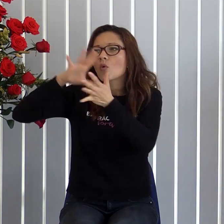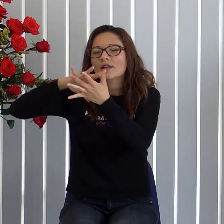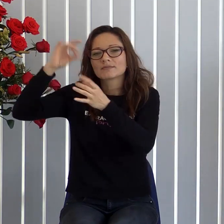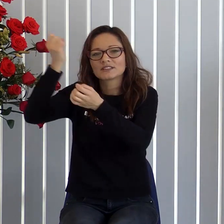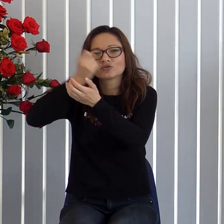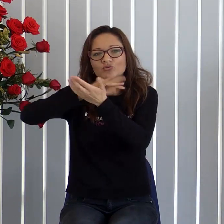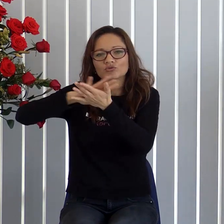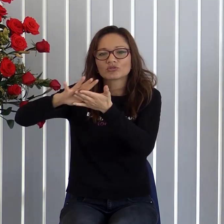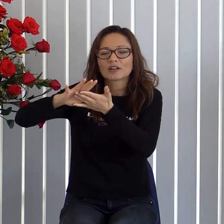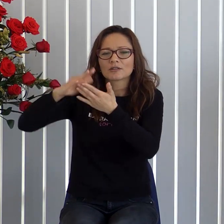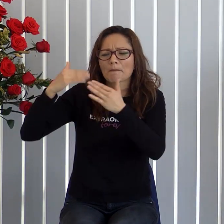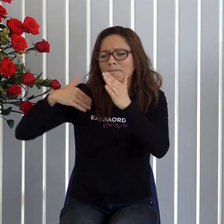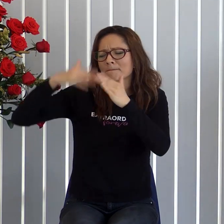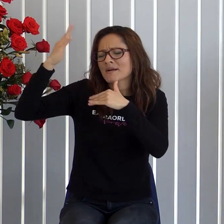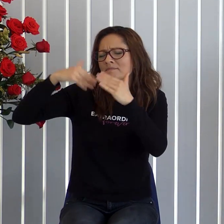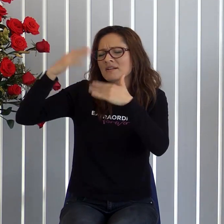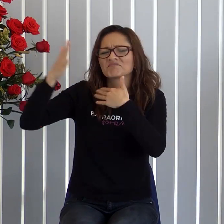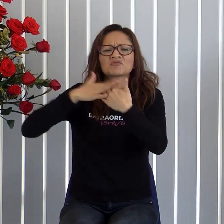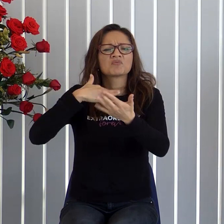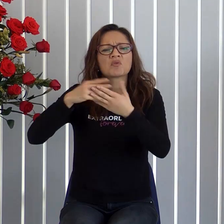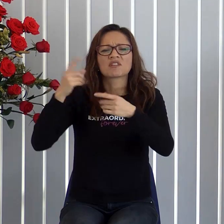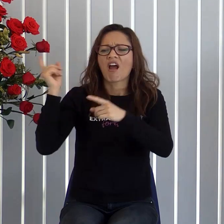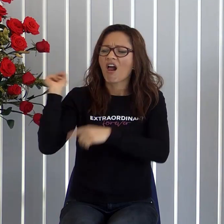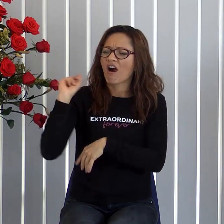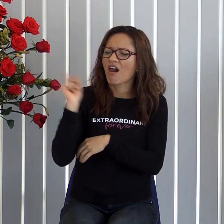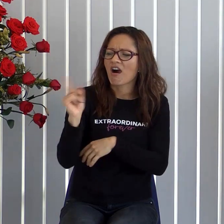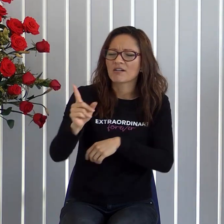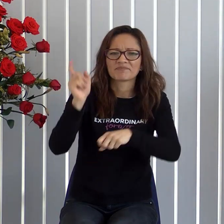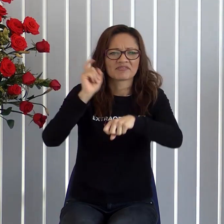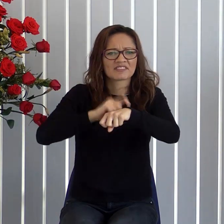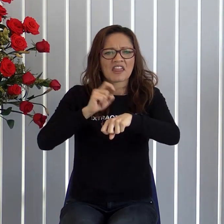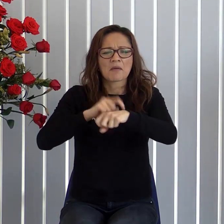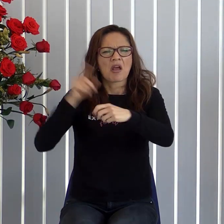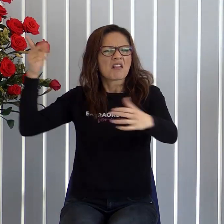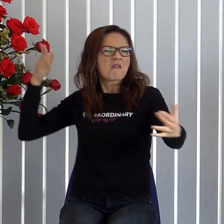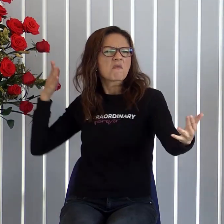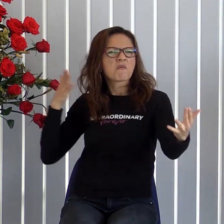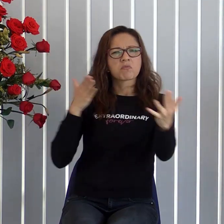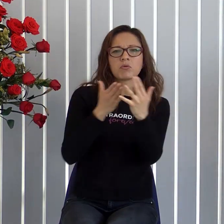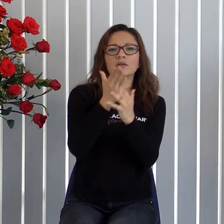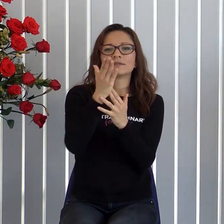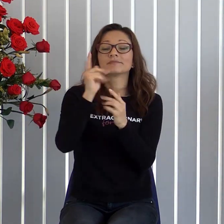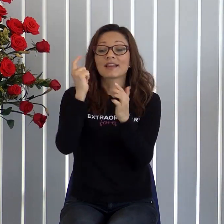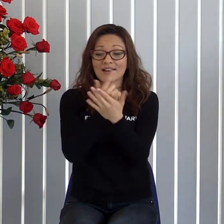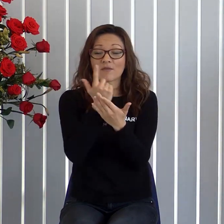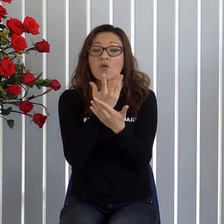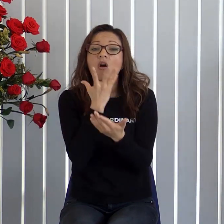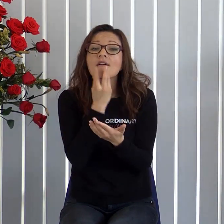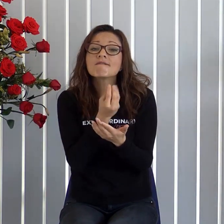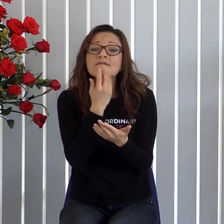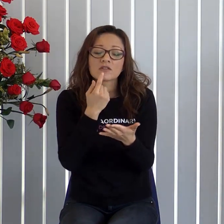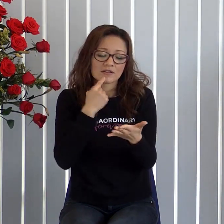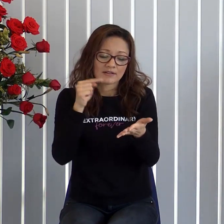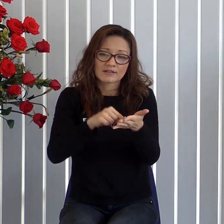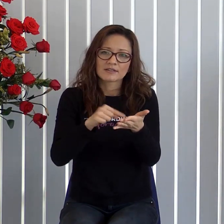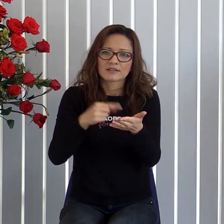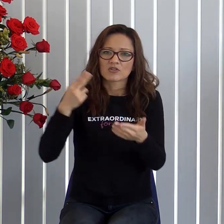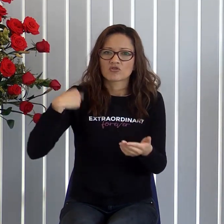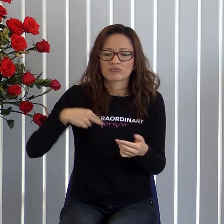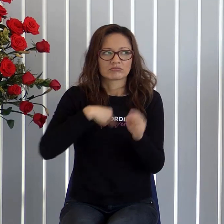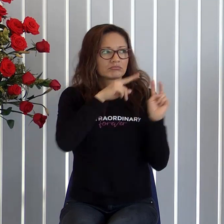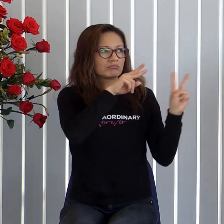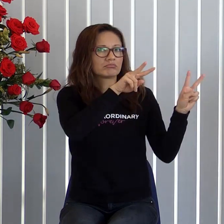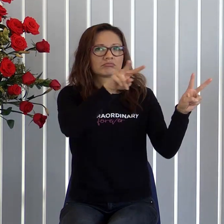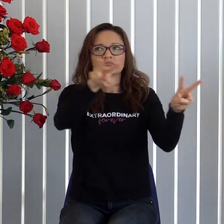Dios, supera la distancia y el tiempo, de modo que, como dice el libro de los Hebreos, tenemos en derredor nuestro una